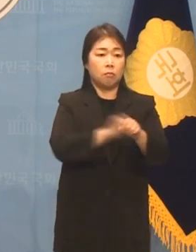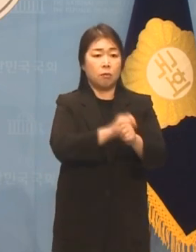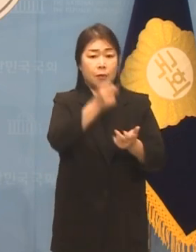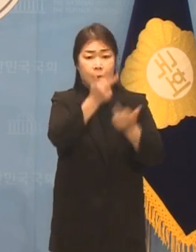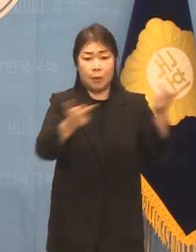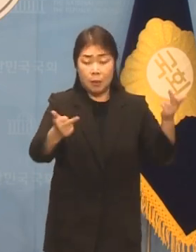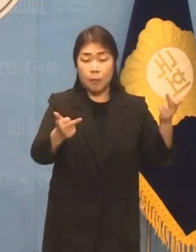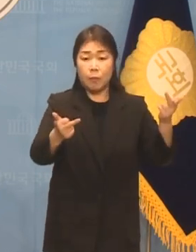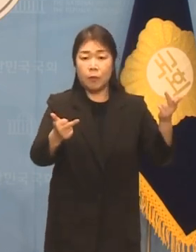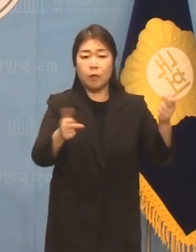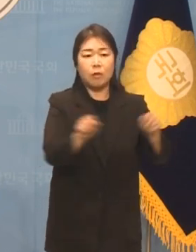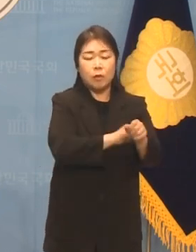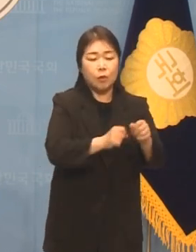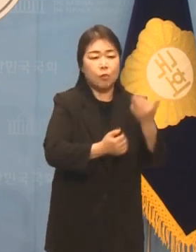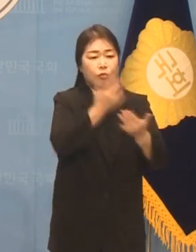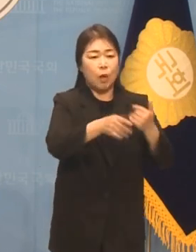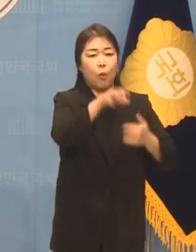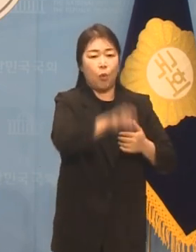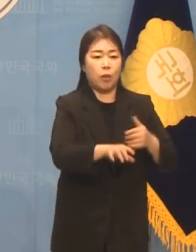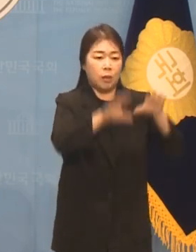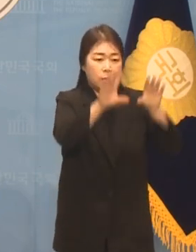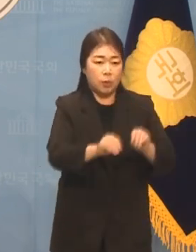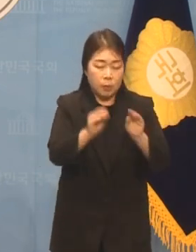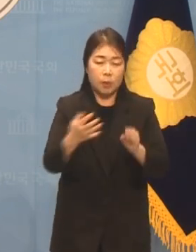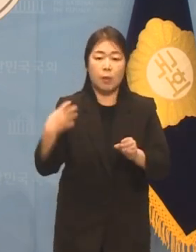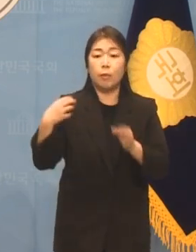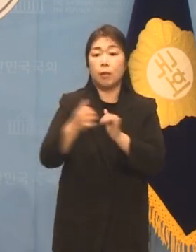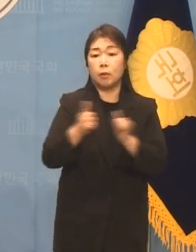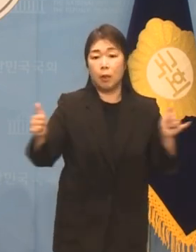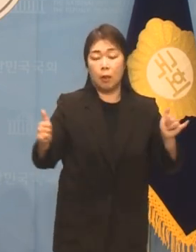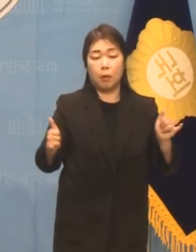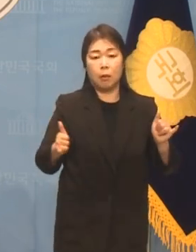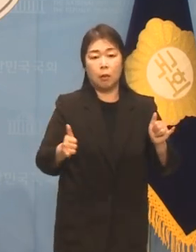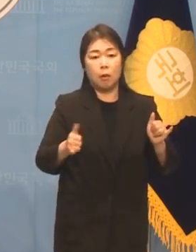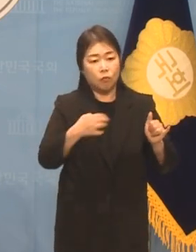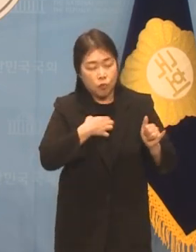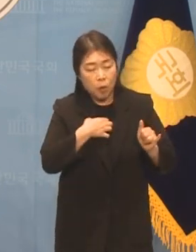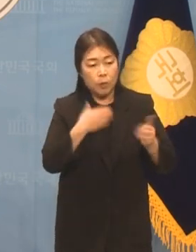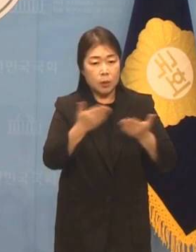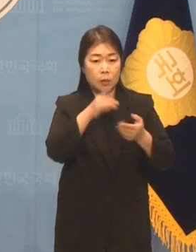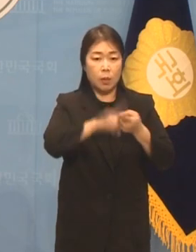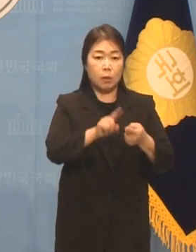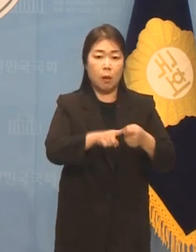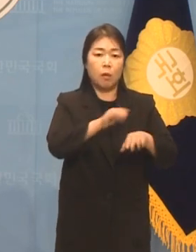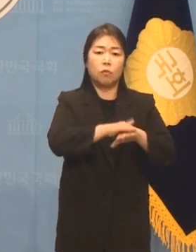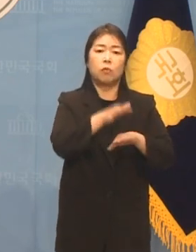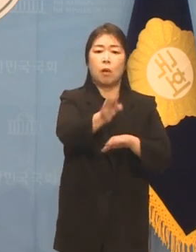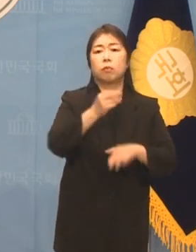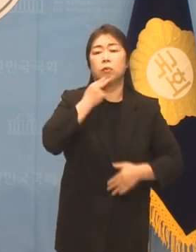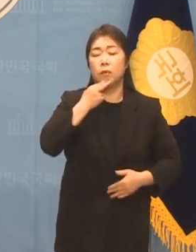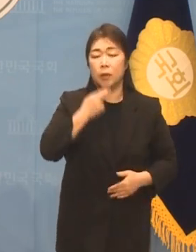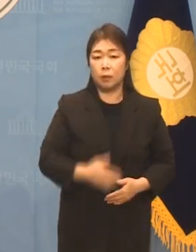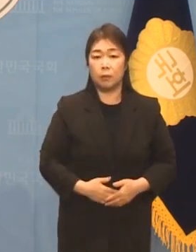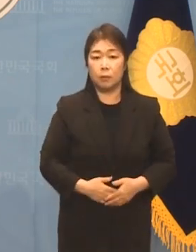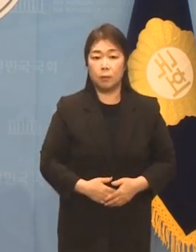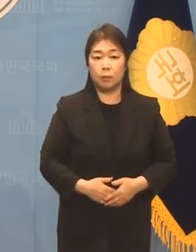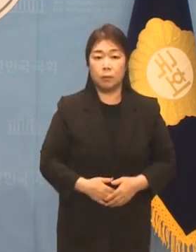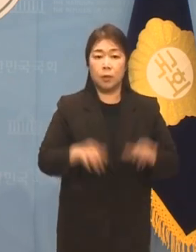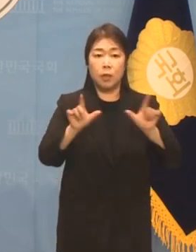최소한의 요구조차 외면하고 있는 것입니다. 기후위기로 대형 산불의 위협이 증가하고